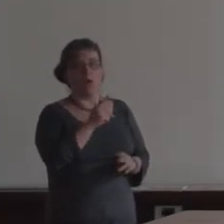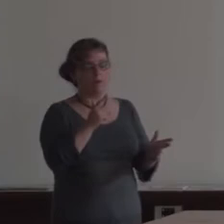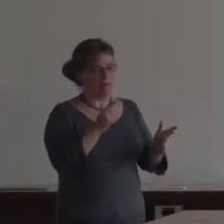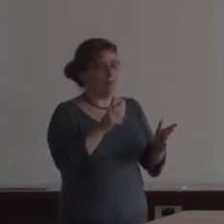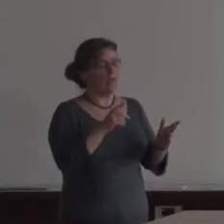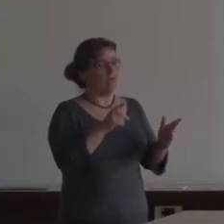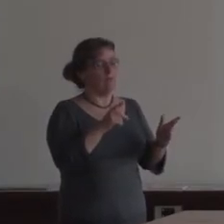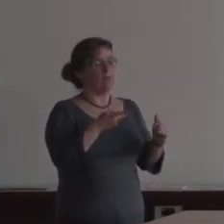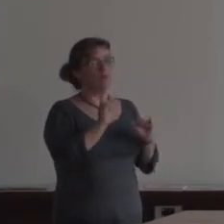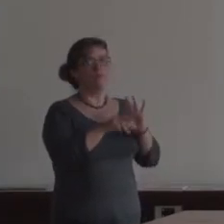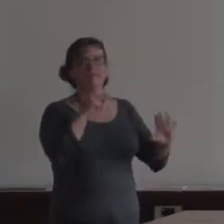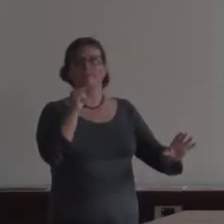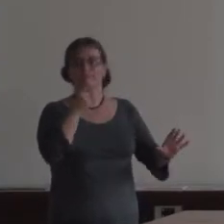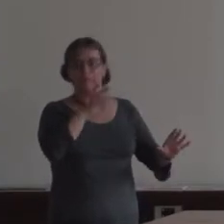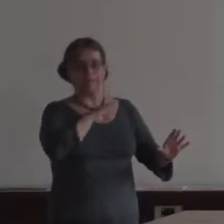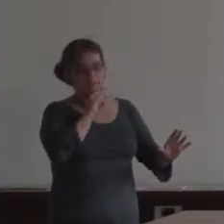d'abstraire un petit peu les choses.